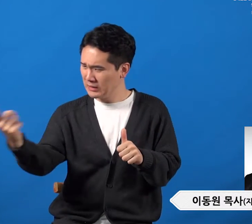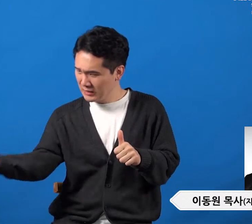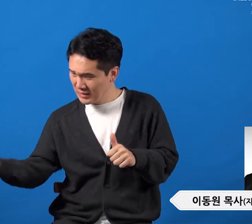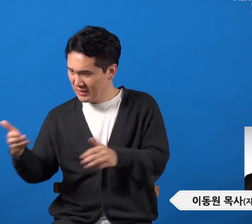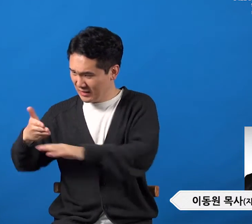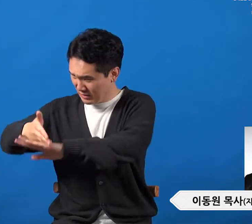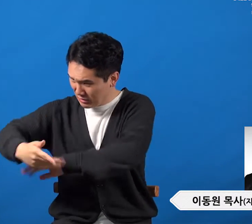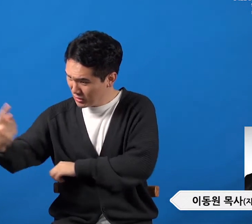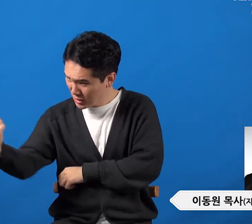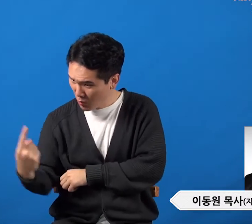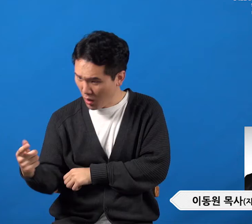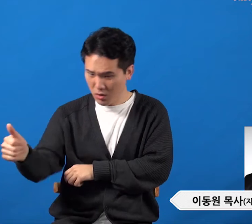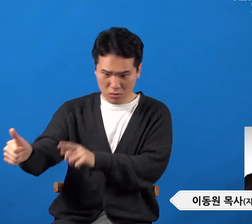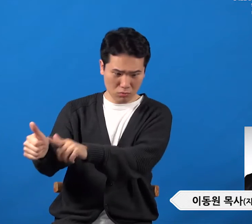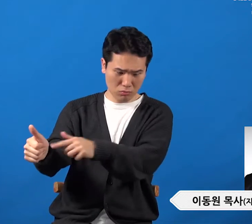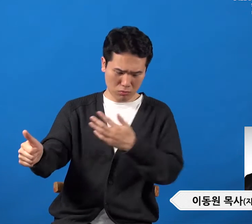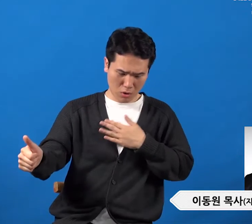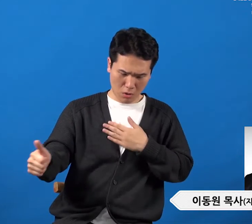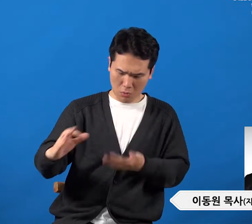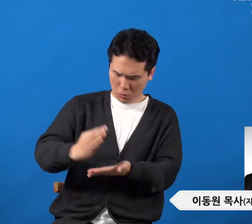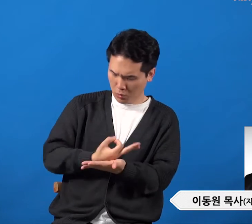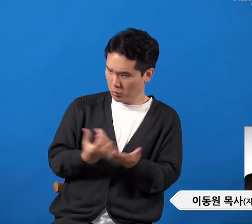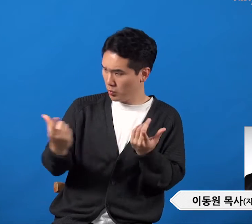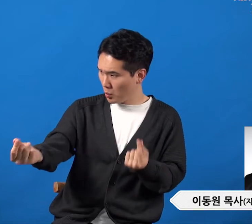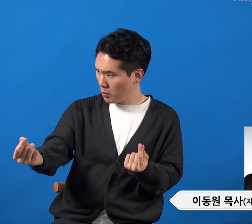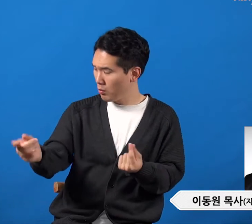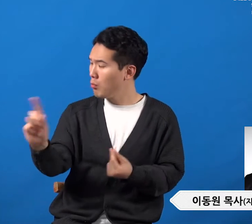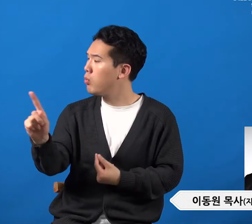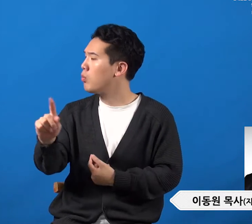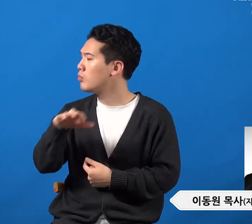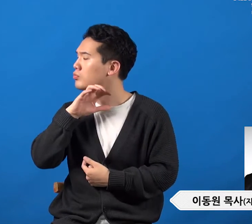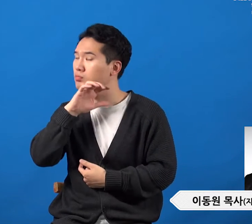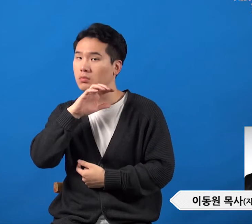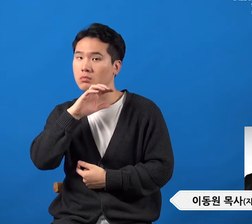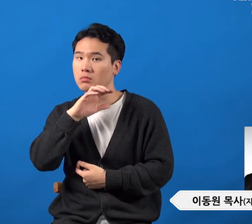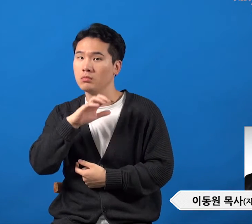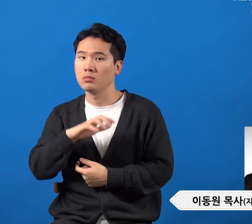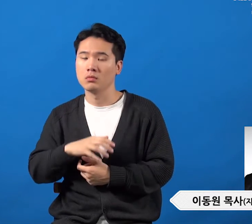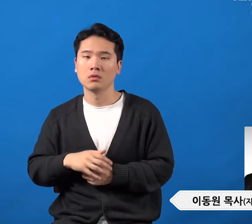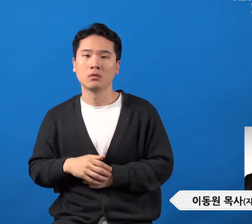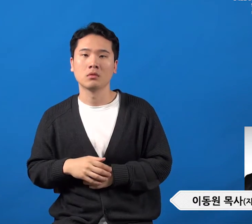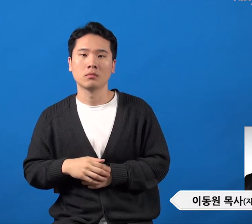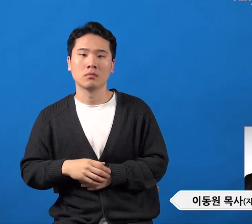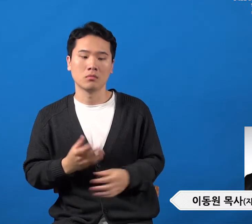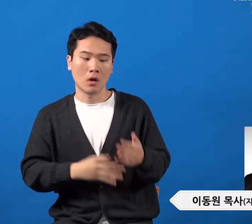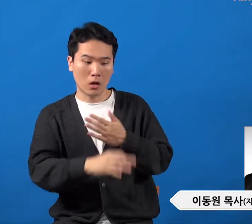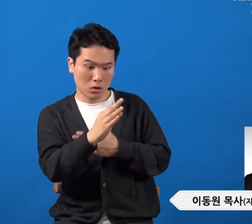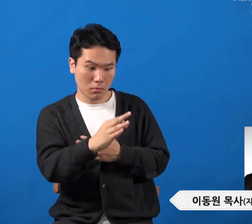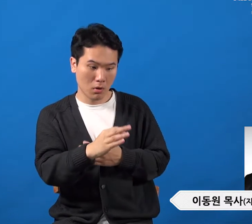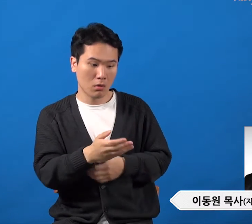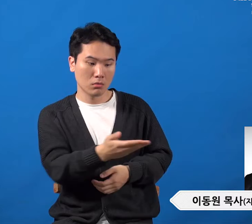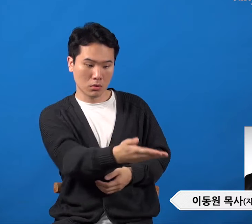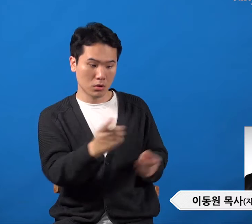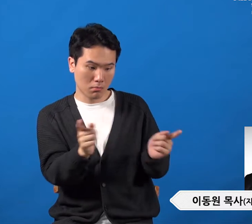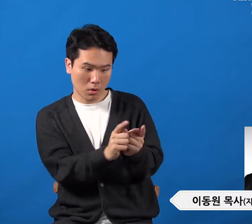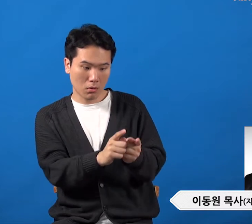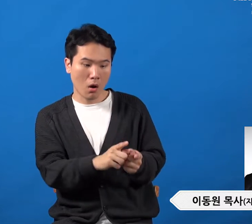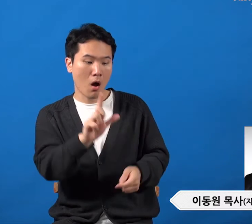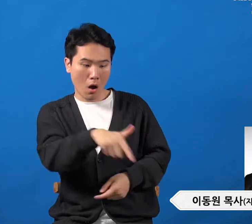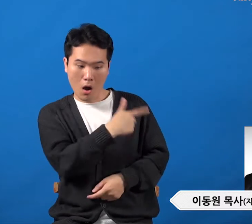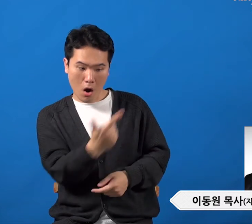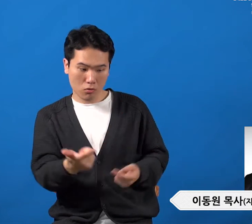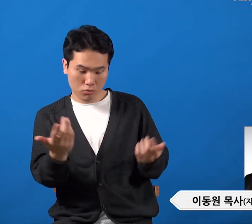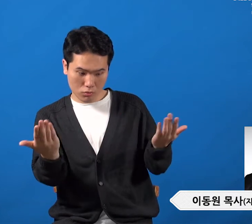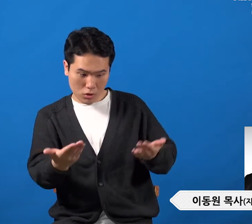우리와 똑같이 그렇게 대우할 수 있느냐. 아니, 아침에 당신들 만나서 하루 일당 얼마에